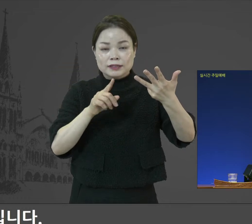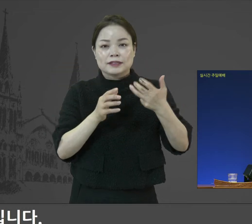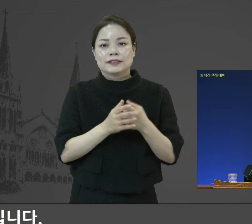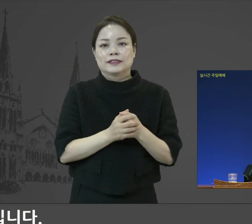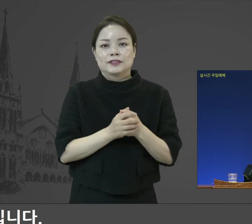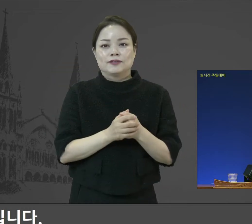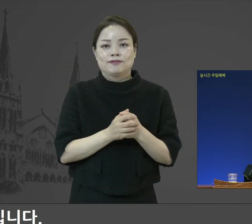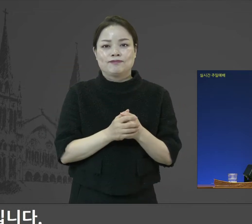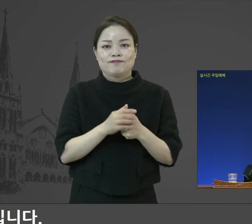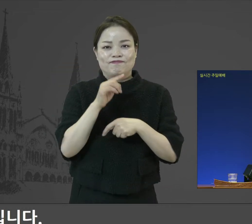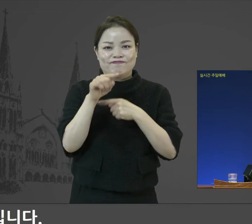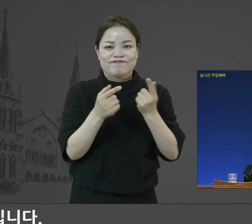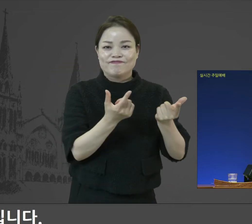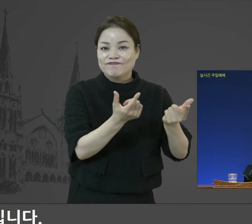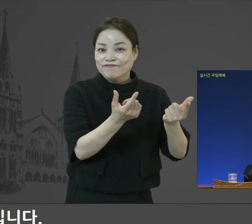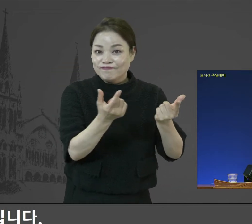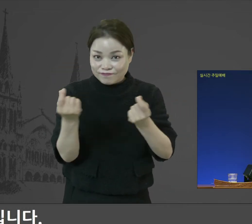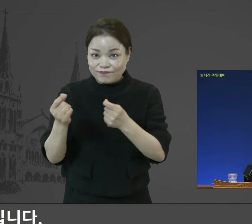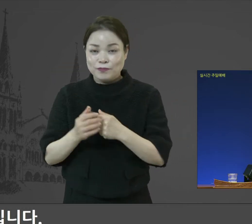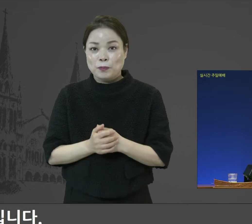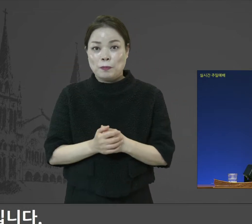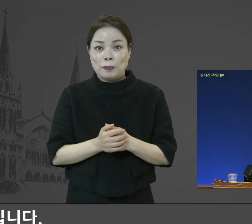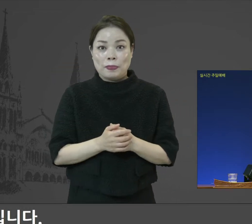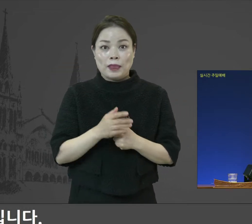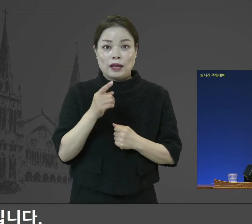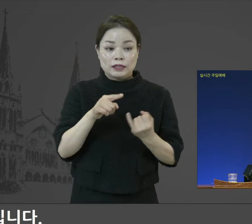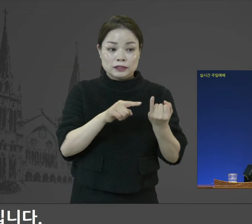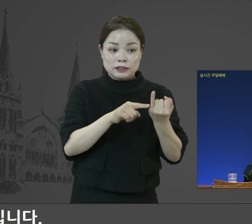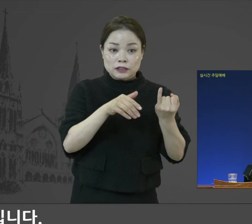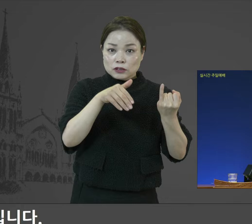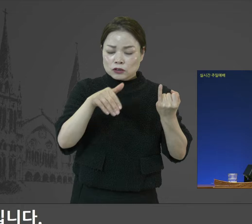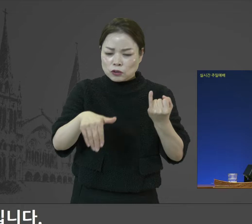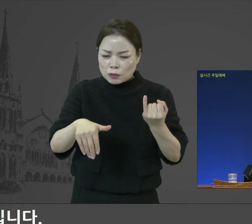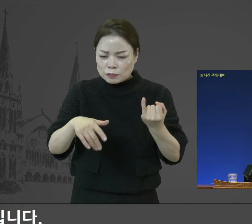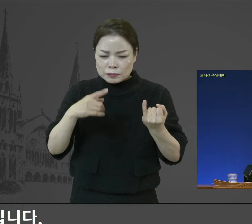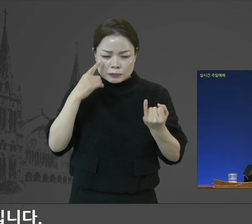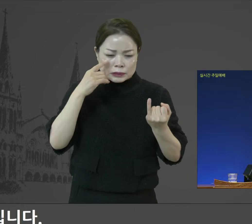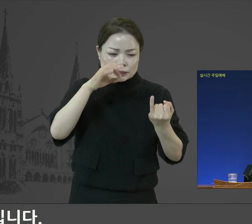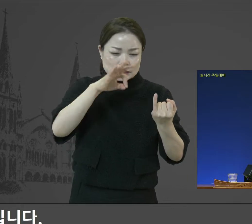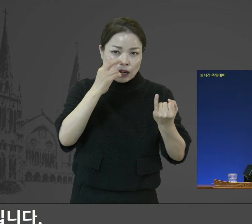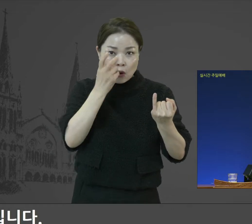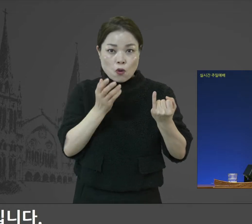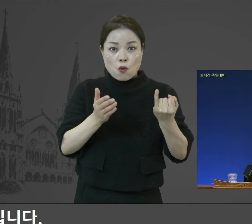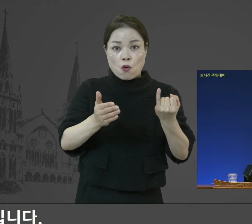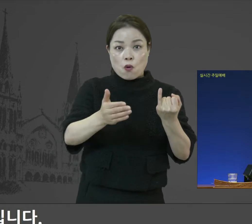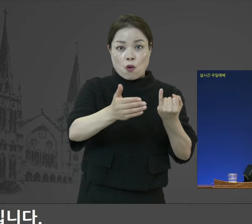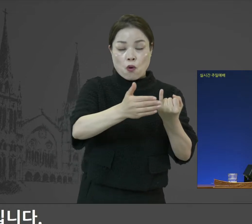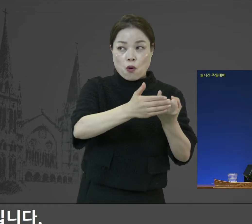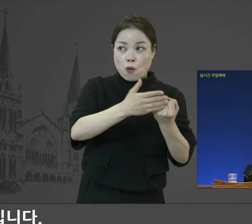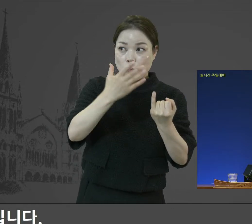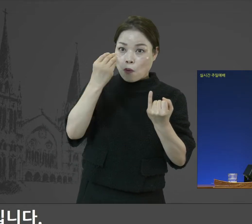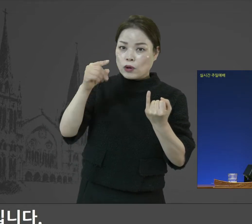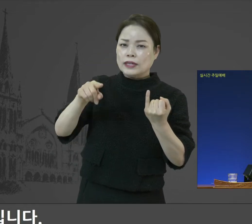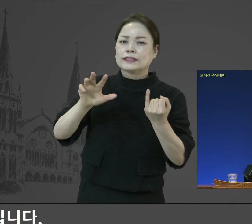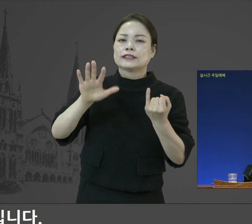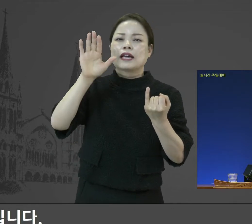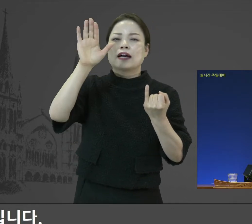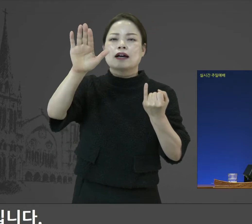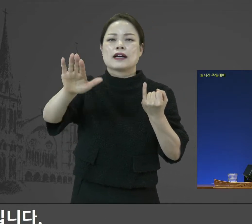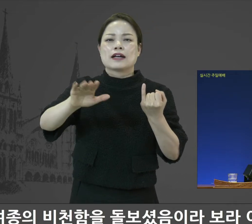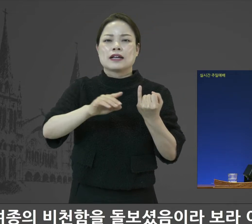48절 준비하시고 같이 읽습니다. 그의 여종의 비천함을 돌보셨습니다. 보라,